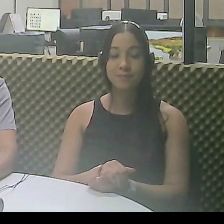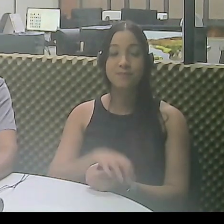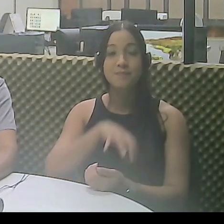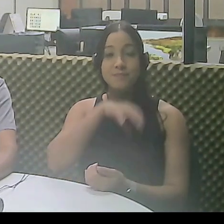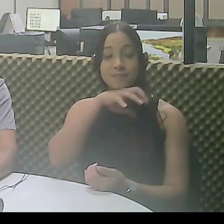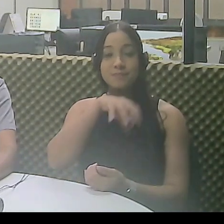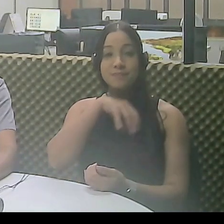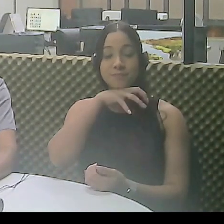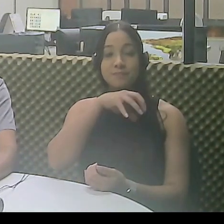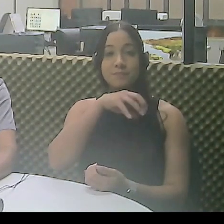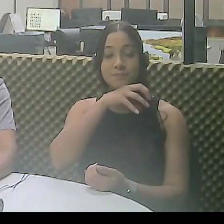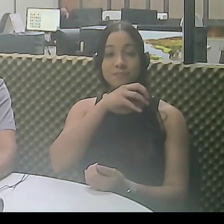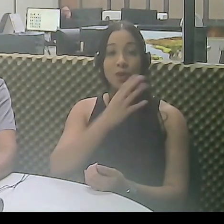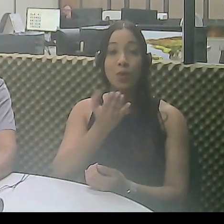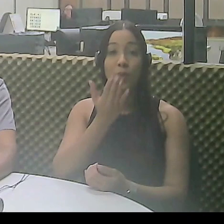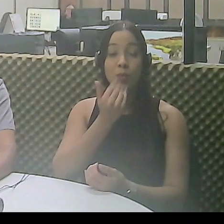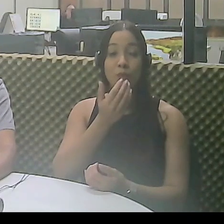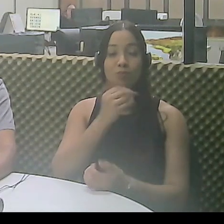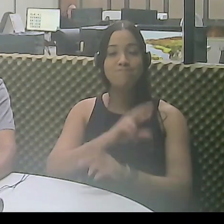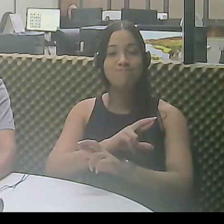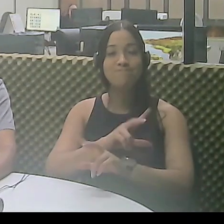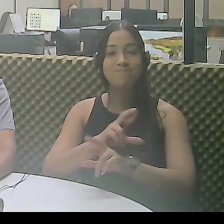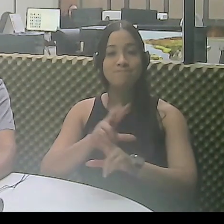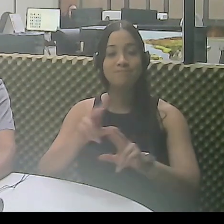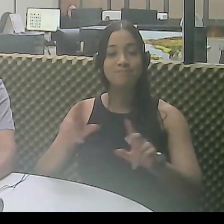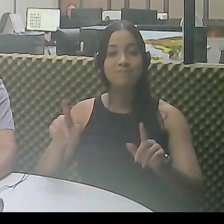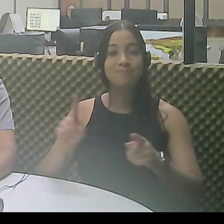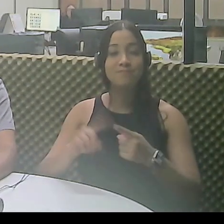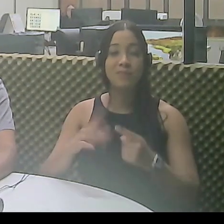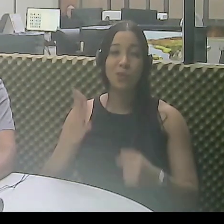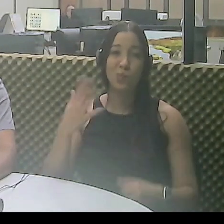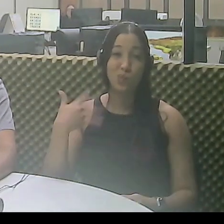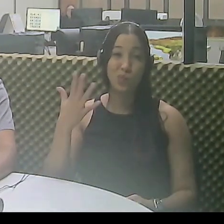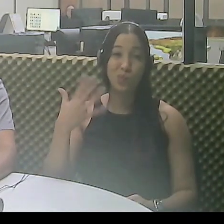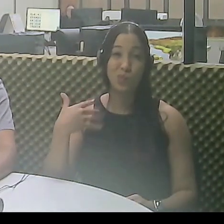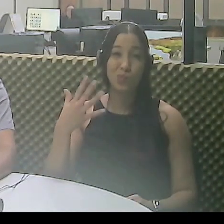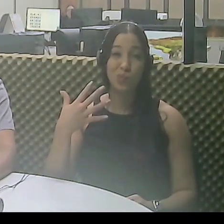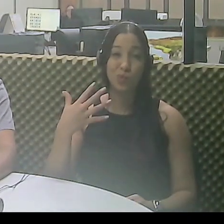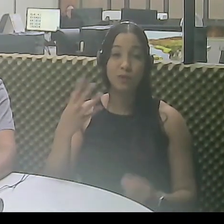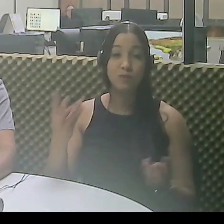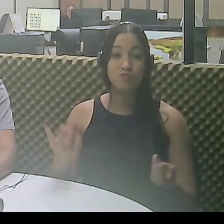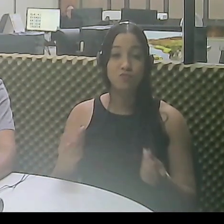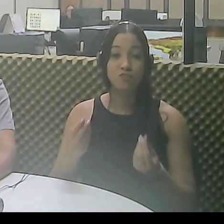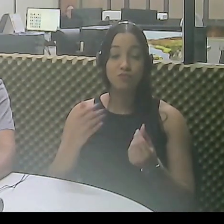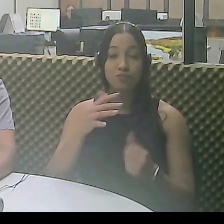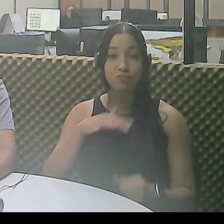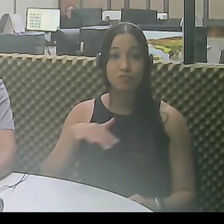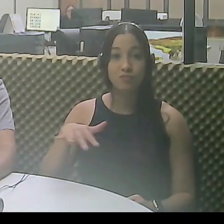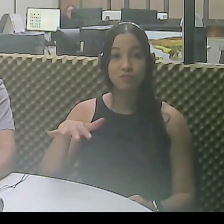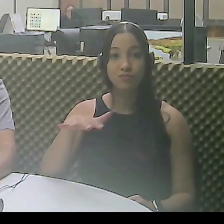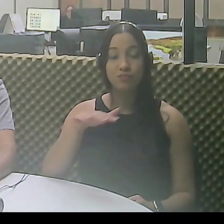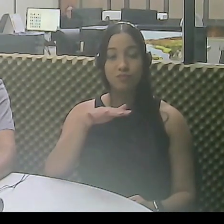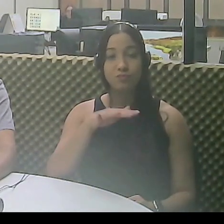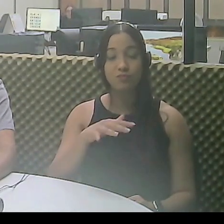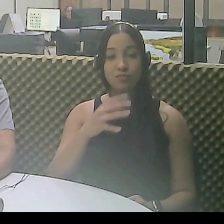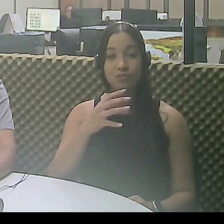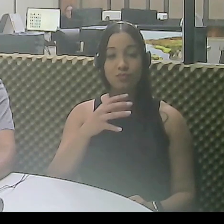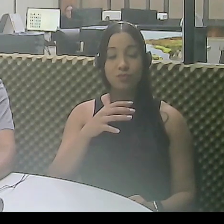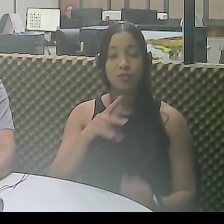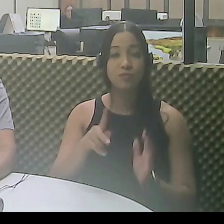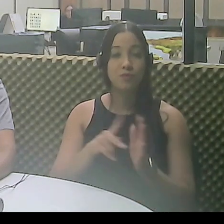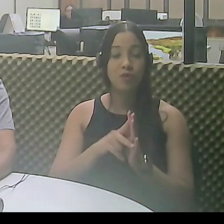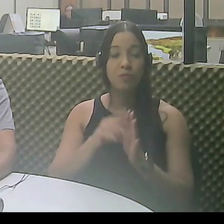Animais do zoológico estão com cardápio diferenciado devido ao calor. O enriquecimento ambiental feito com os animais do